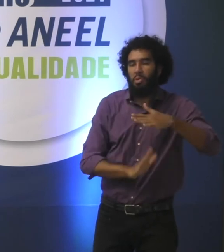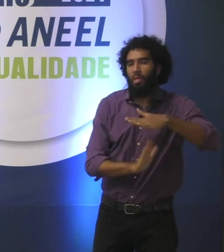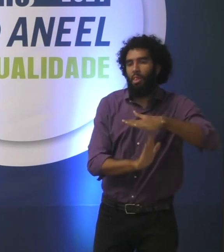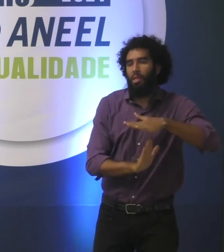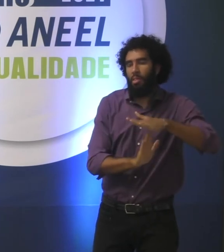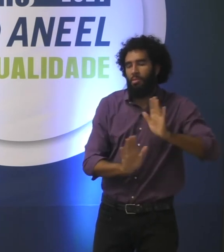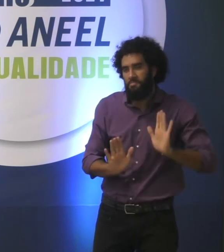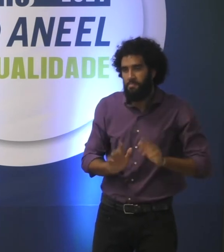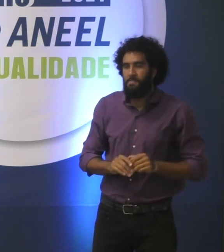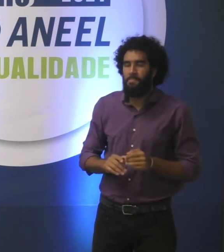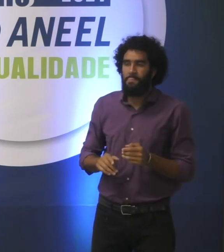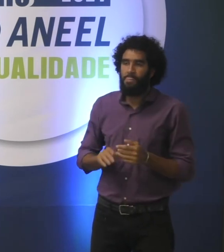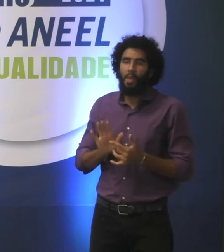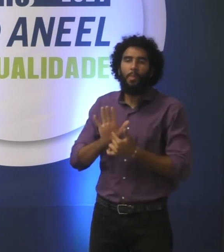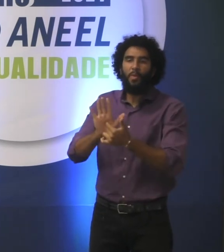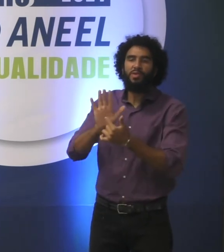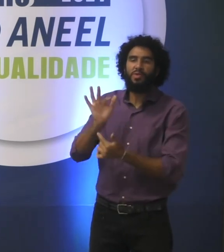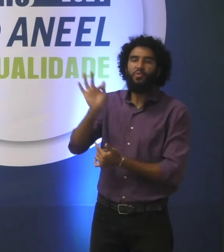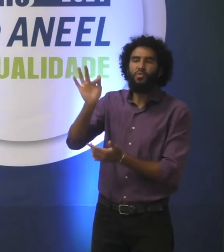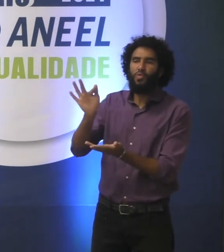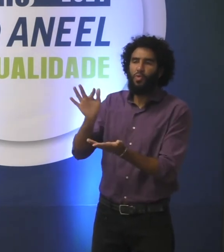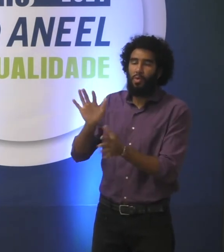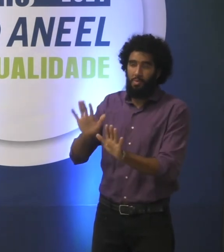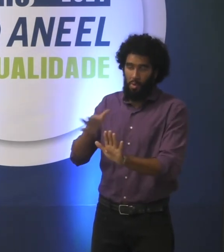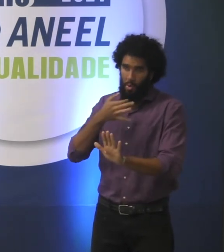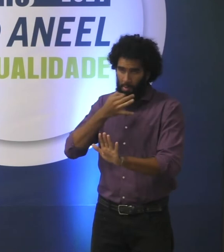E sinaliza o futuro para mim. Mas eu,